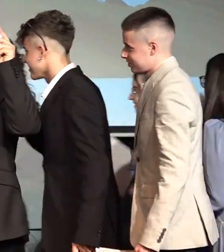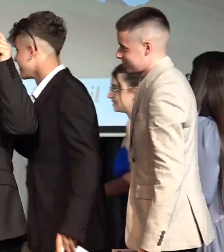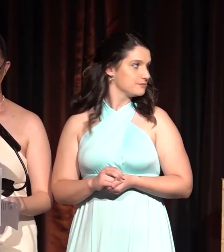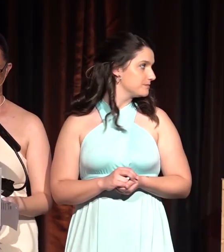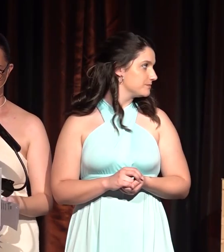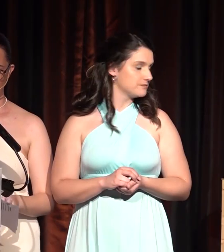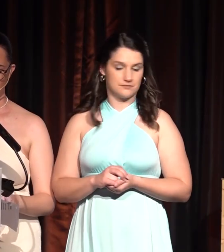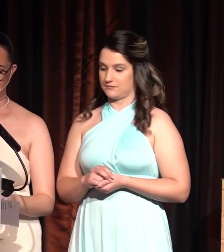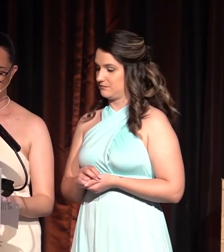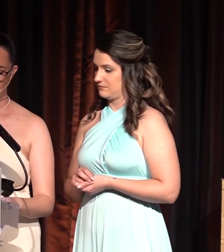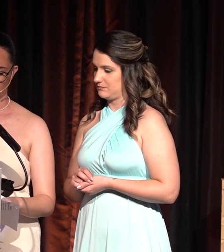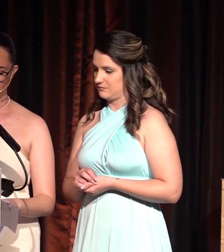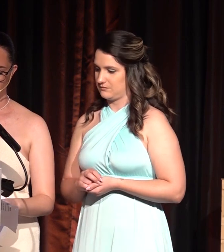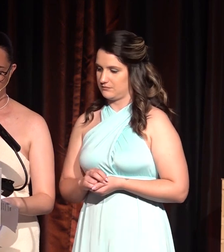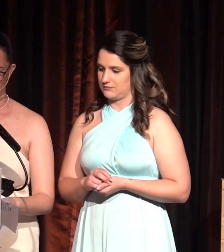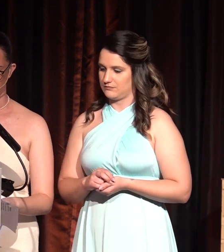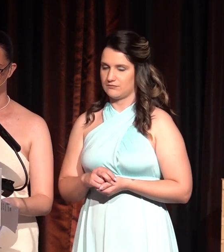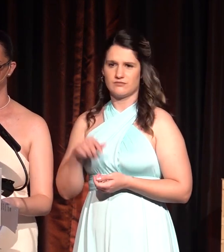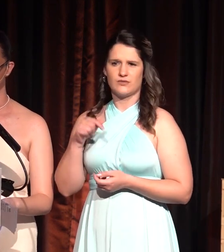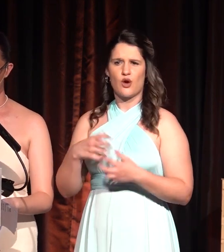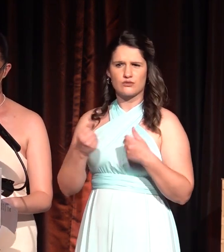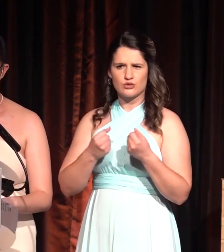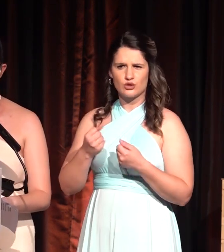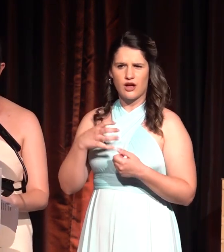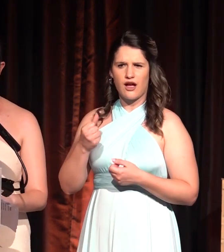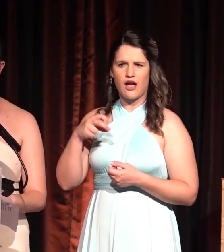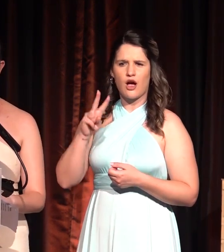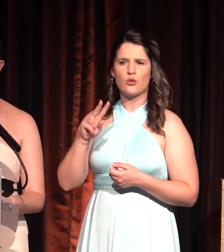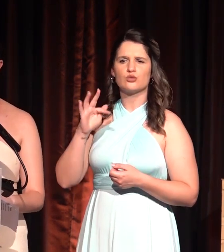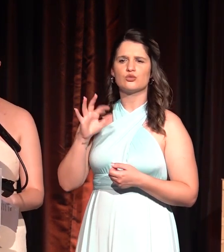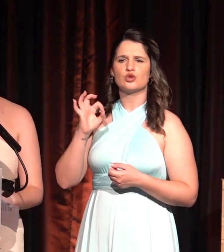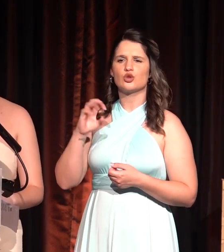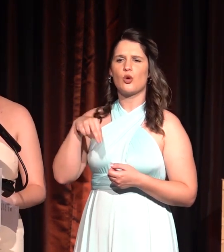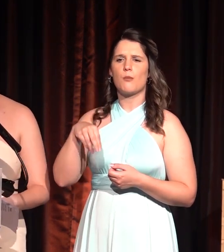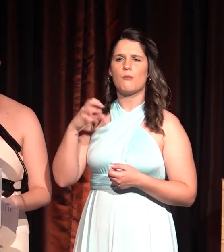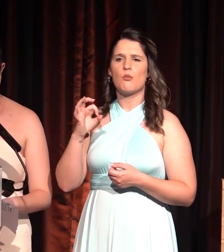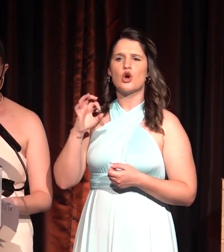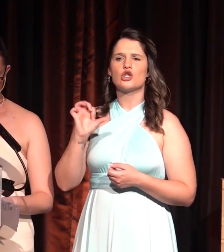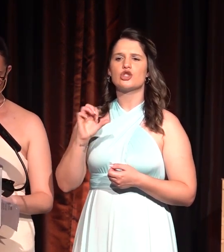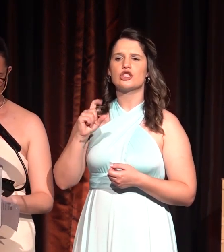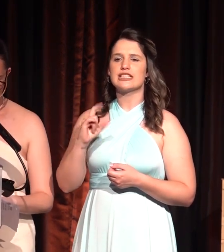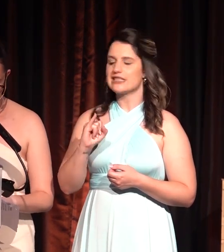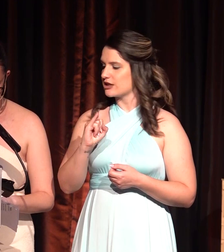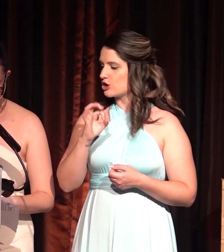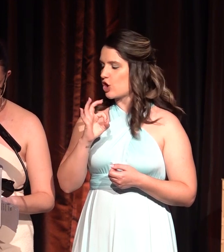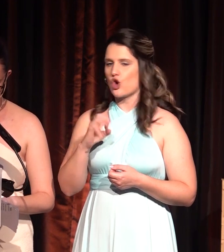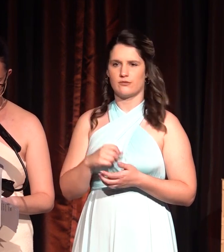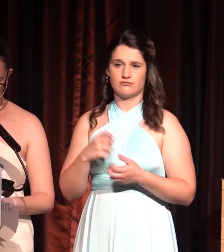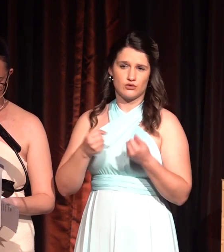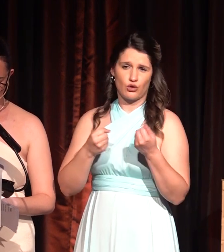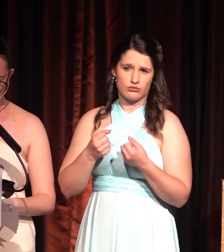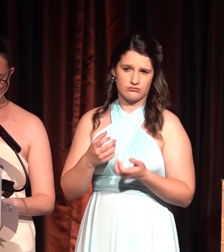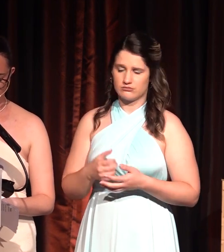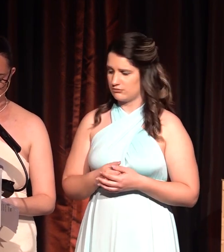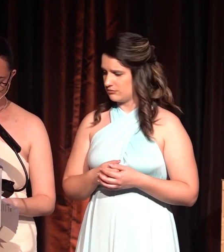Cicle formatiu de grau superior d'automoció. Tutor Joan Garriga. amb l'alumnat de Ismael Alamouch,